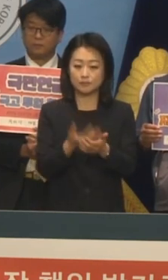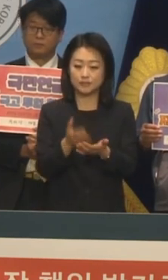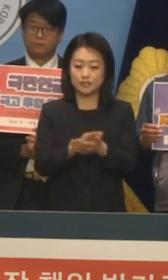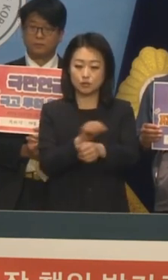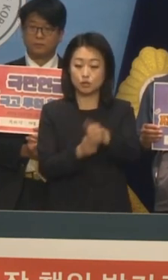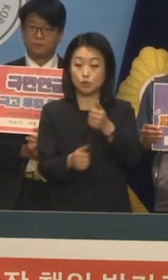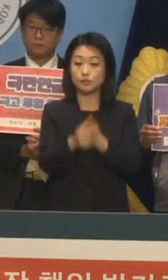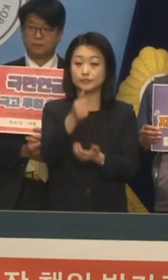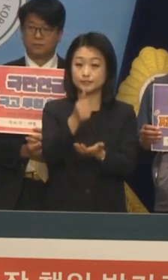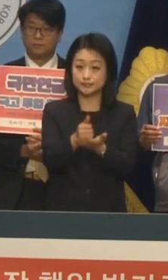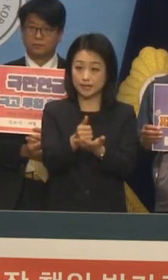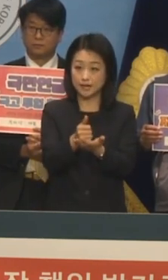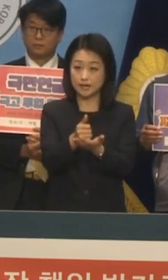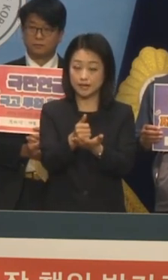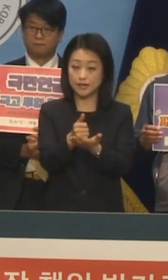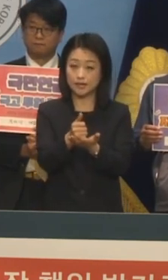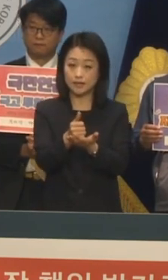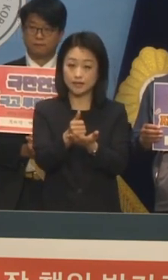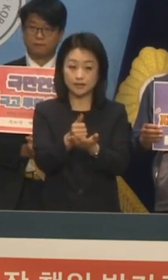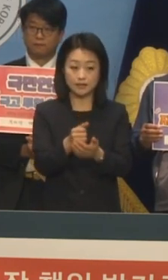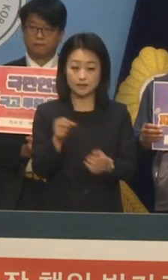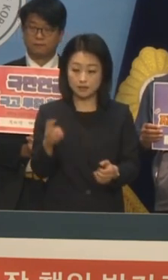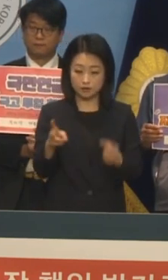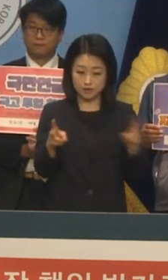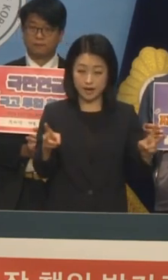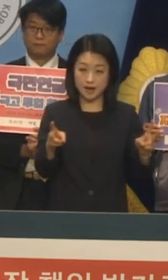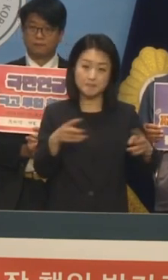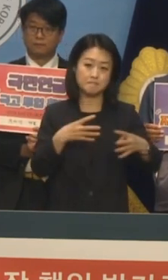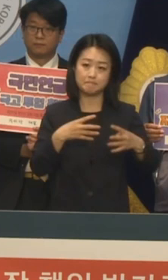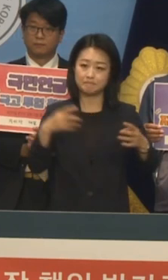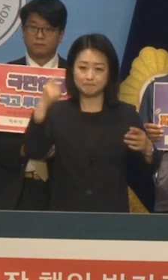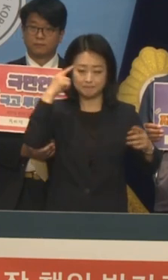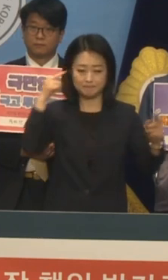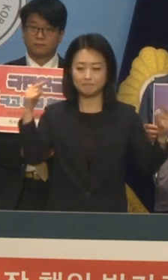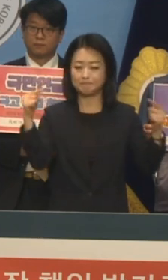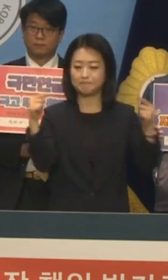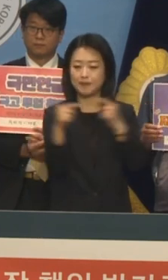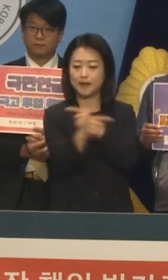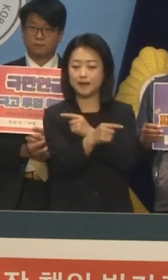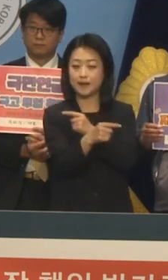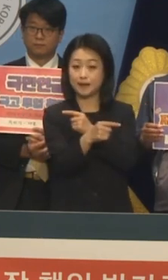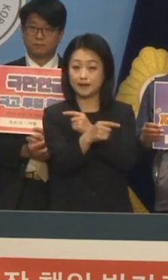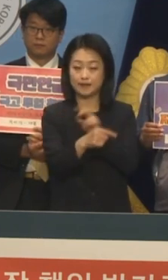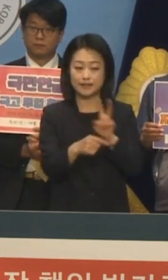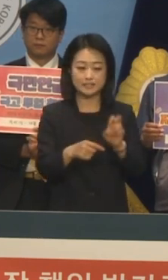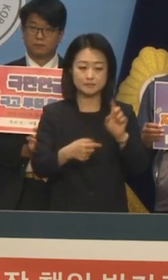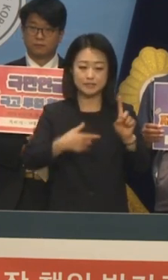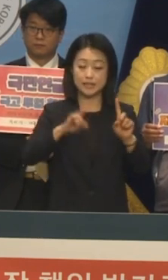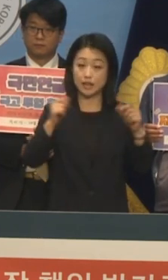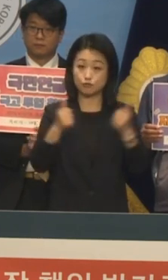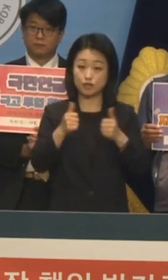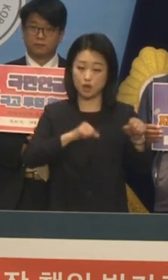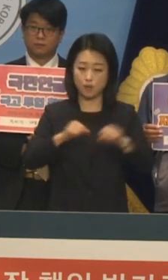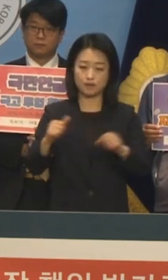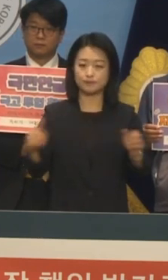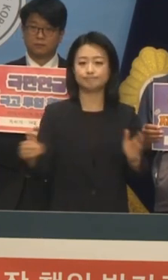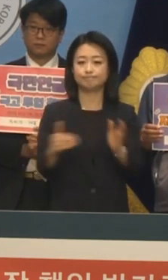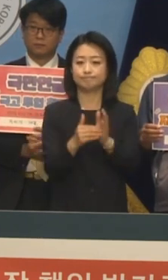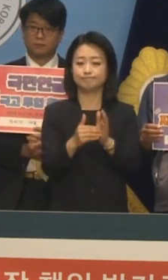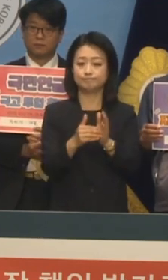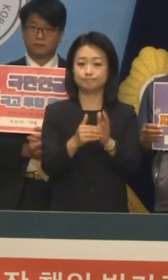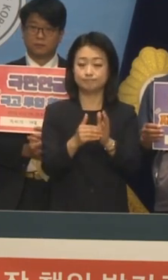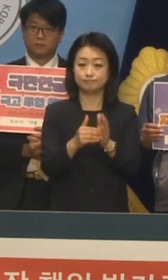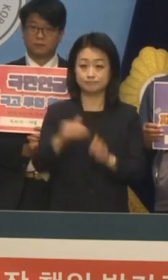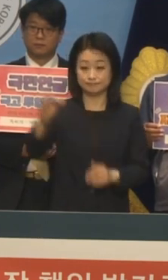여야의 연금개혁 협상이 최종 결렬되어 연금특위의 21대 국회 활동이 종료되었다고 발표하였습니다.